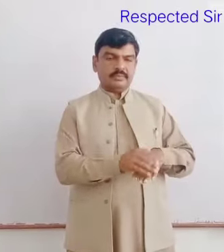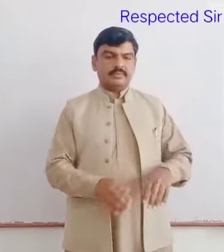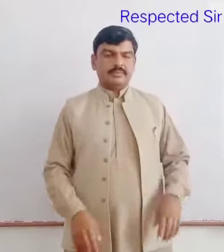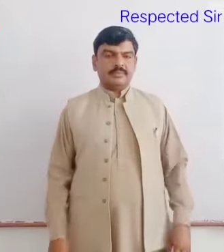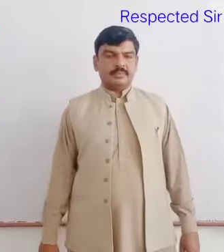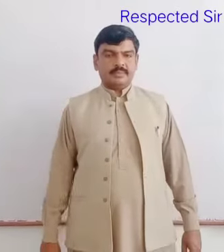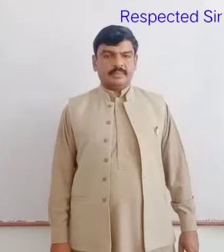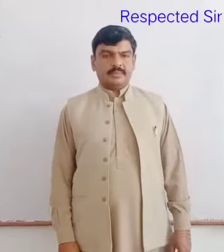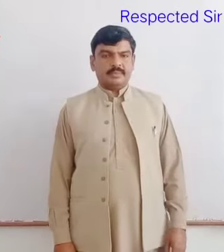तह,